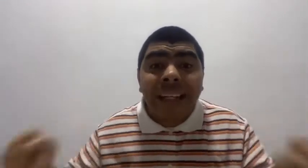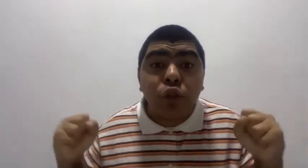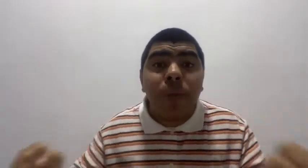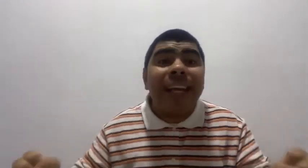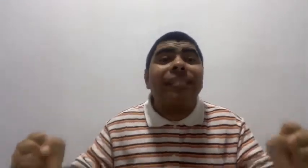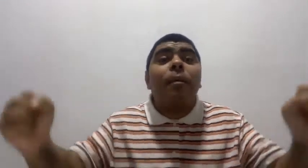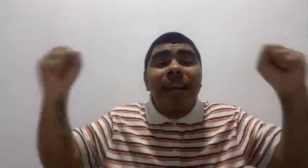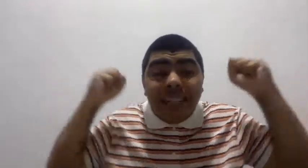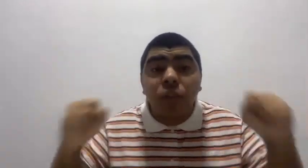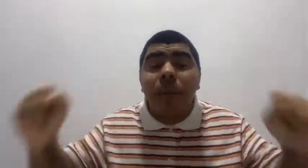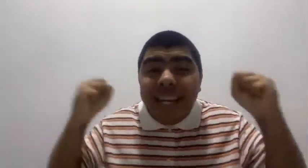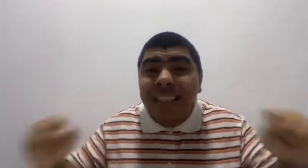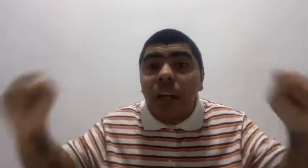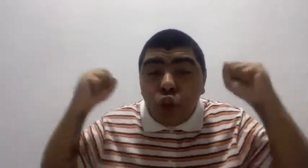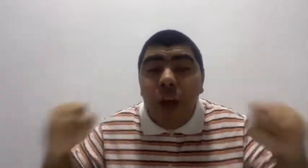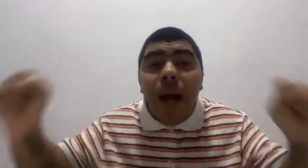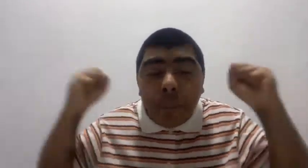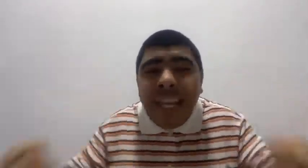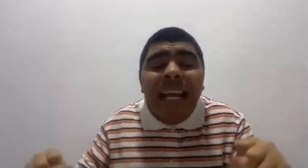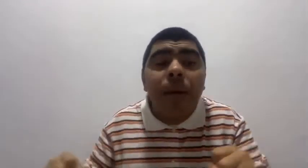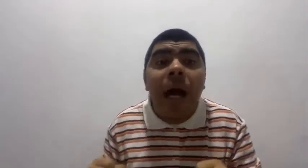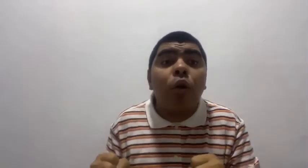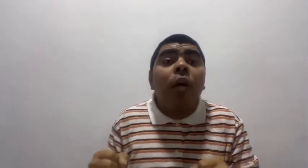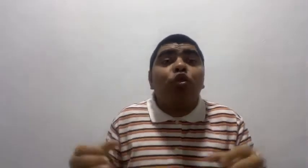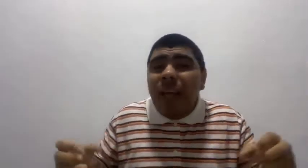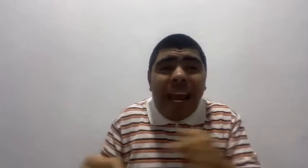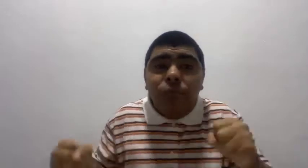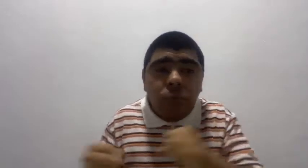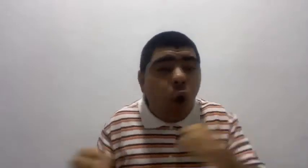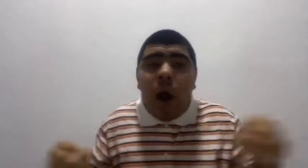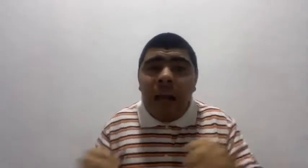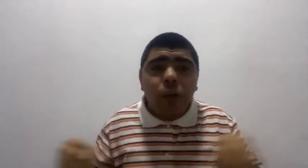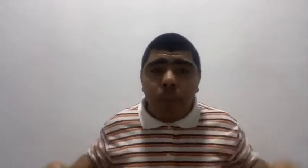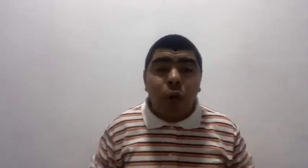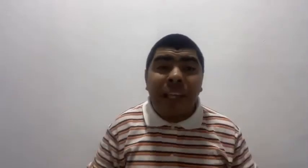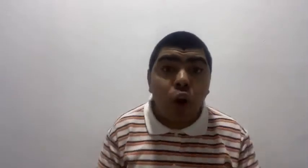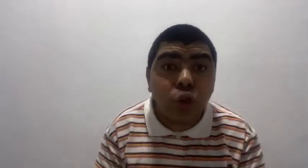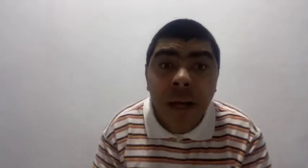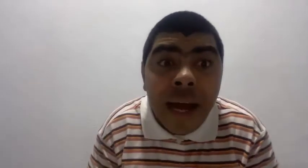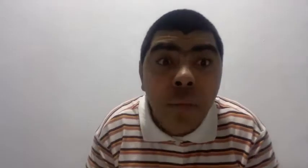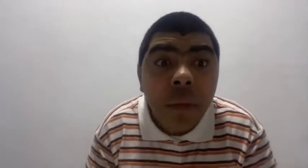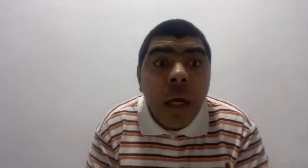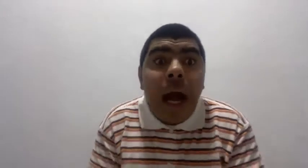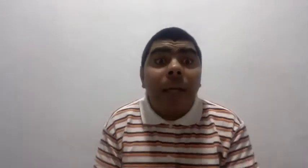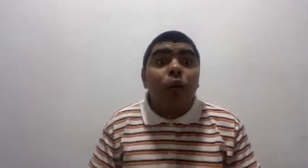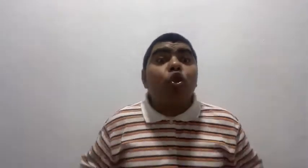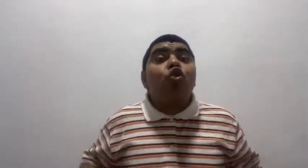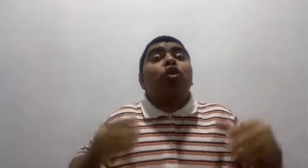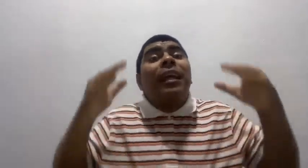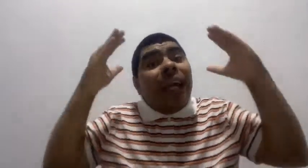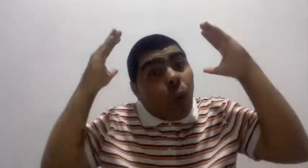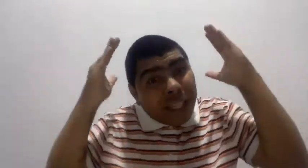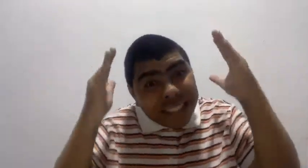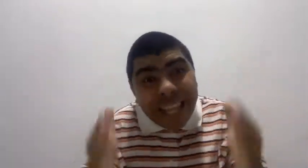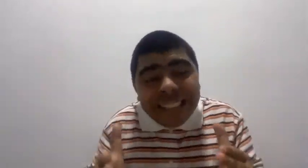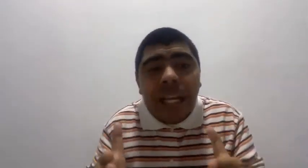Cristo viene y se me eriza toda la piel, hermano. Siento algo poderoso, hermano. Aleluya. Uno tiene que guardarse,